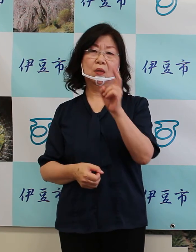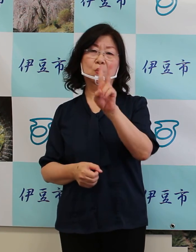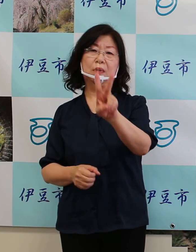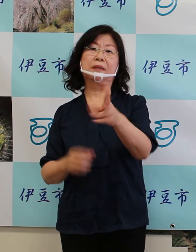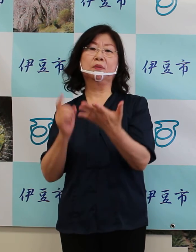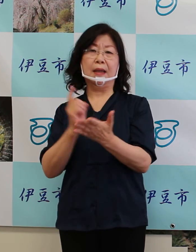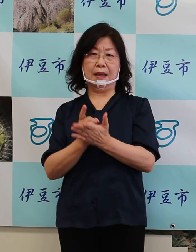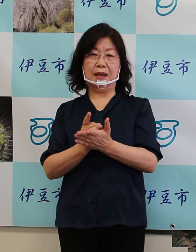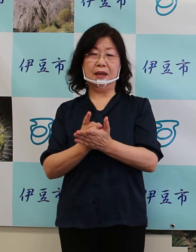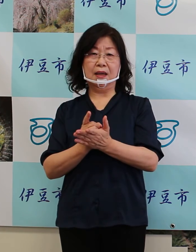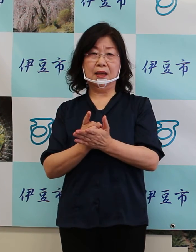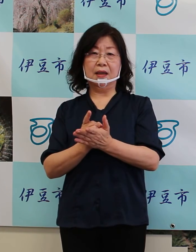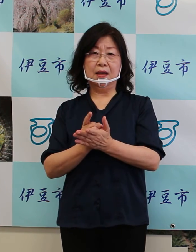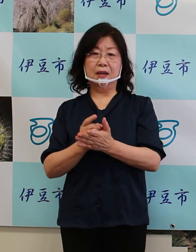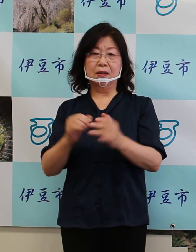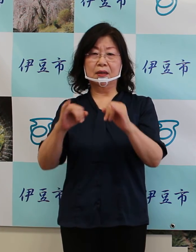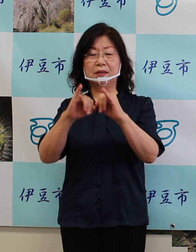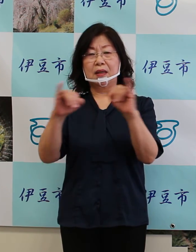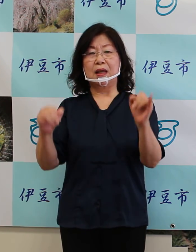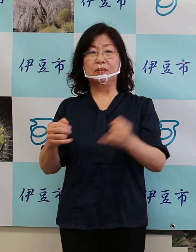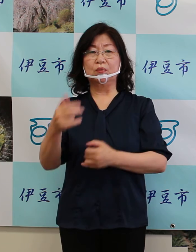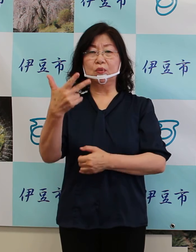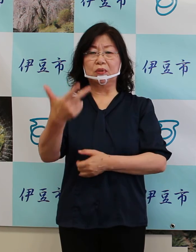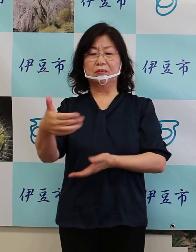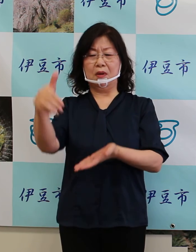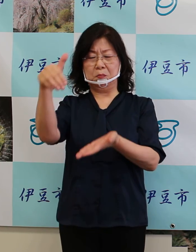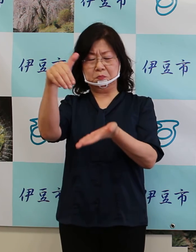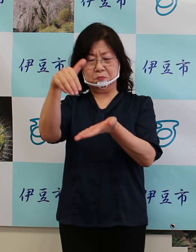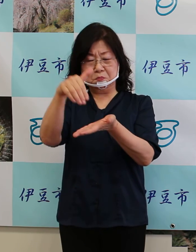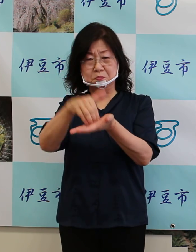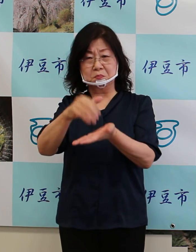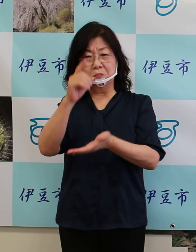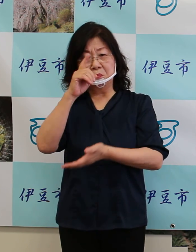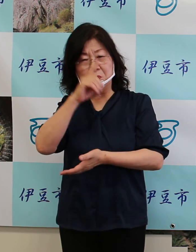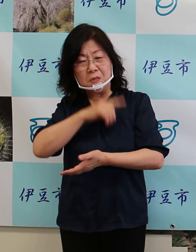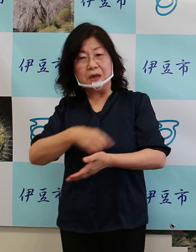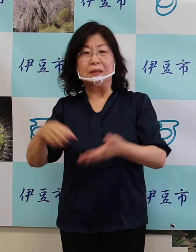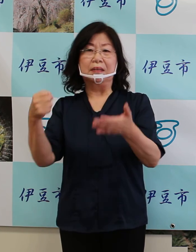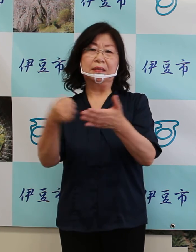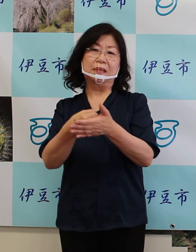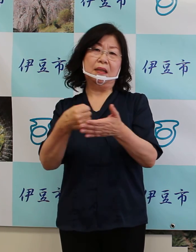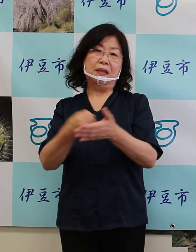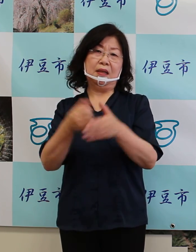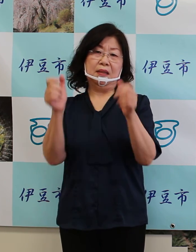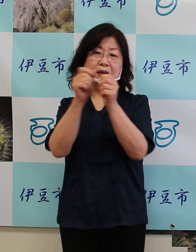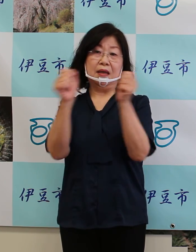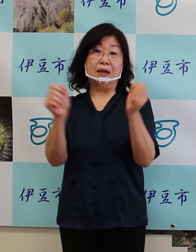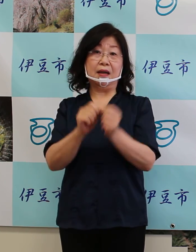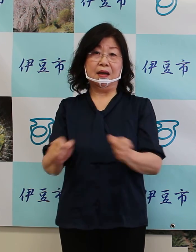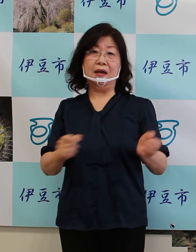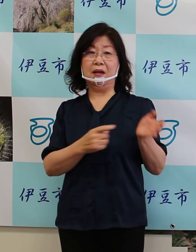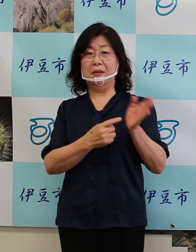して伊豆市は最も悪いという大変残念な状況にありました。